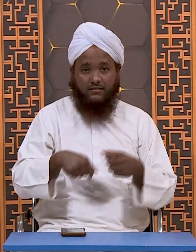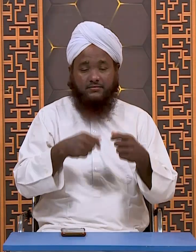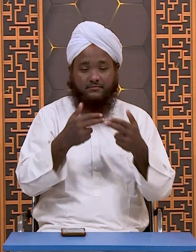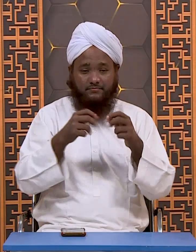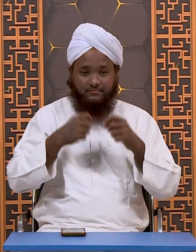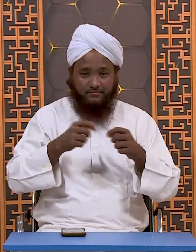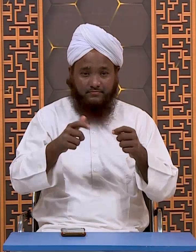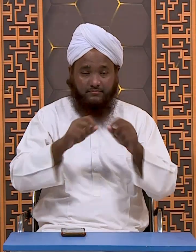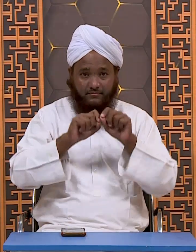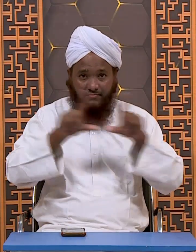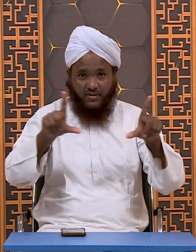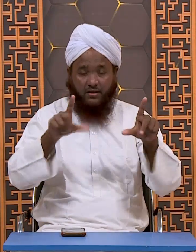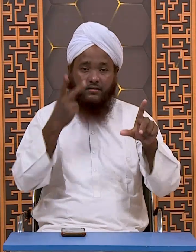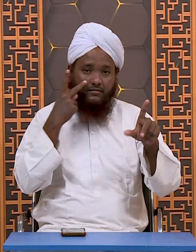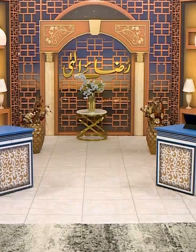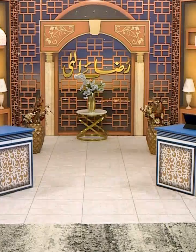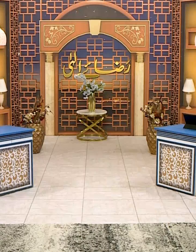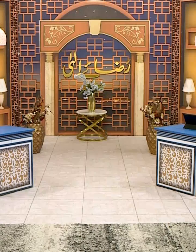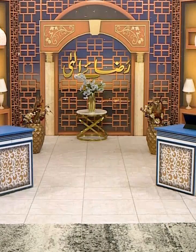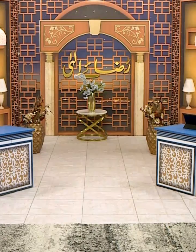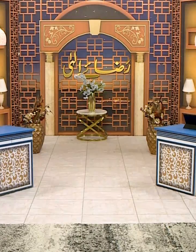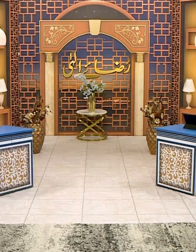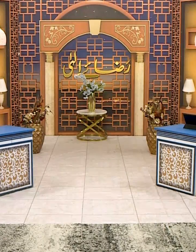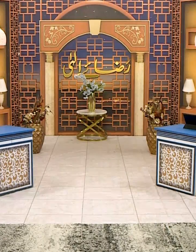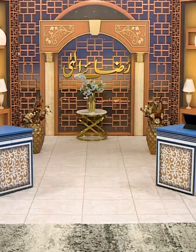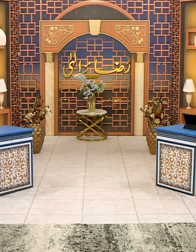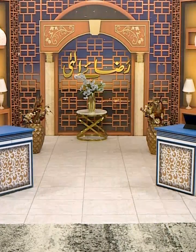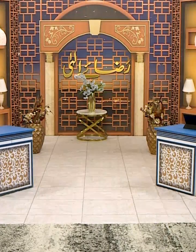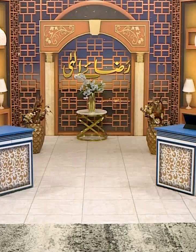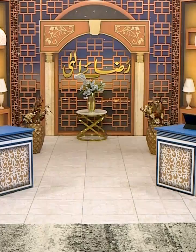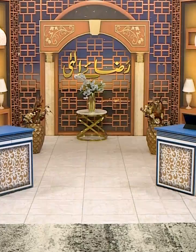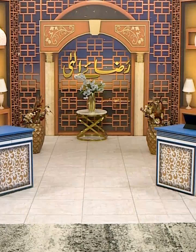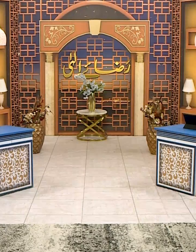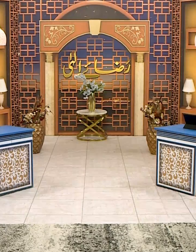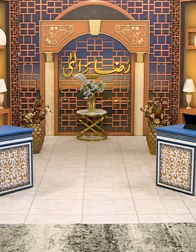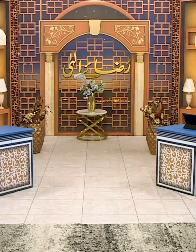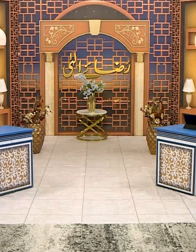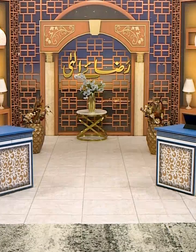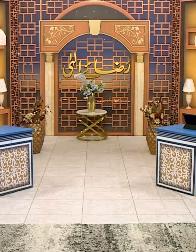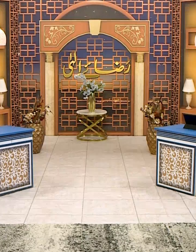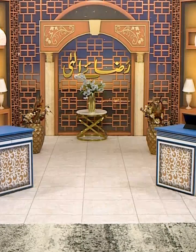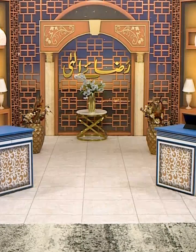پروگرام بھی اپنی بارگاہ میں قبول فرمائے، آمین، بجاہ النبی الامین صلی اللہ علیہ وسلم۔